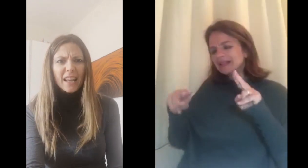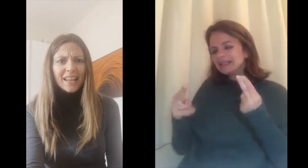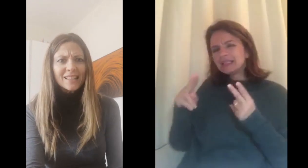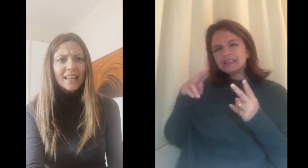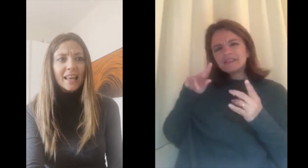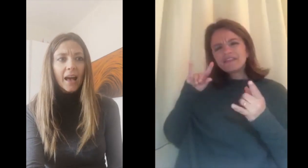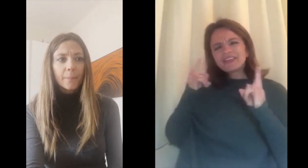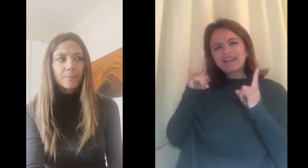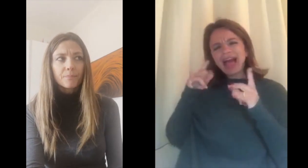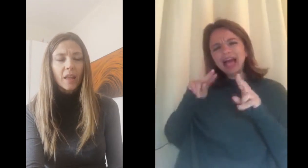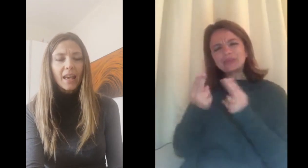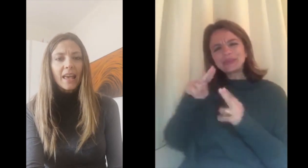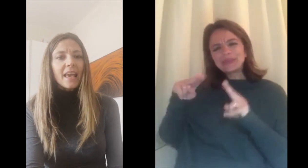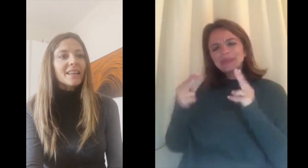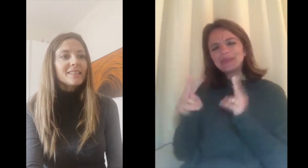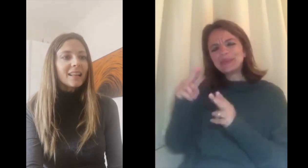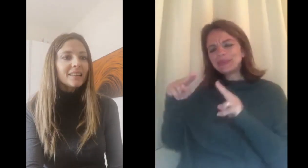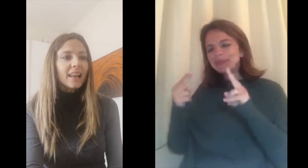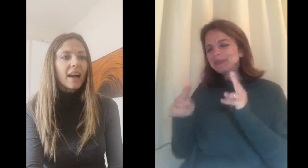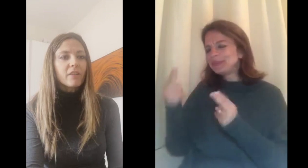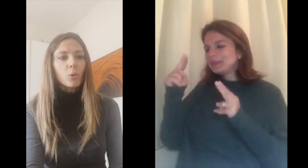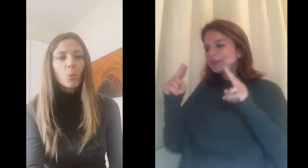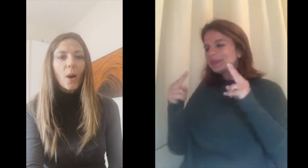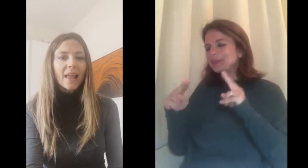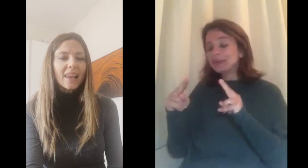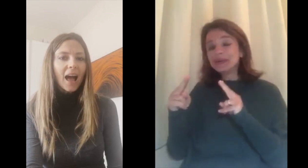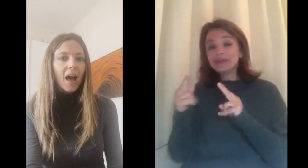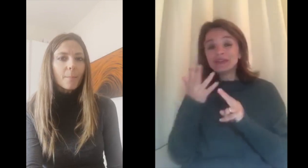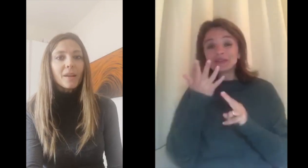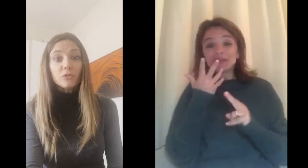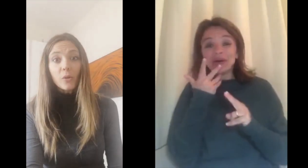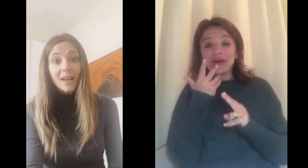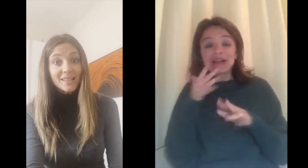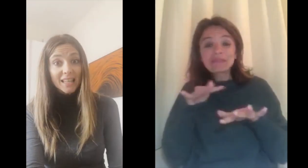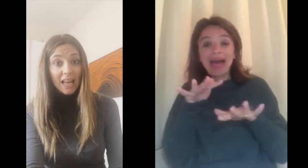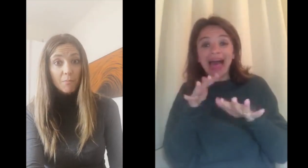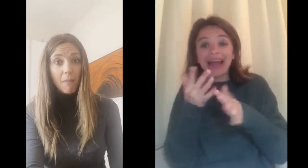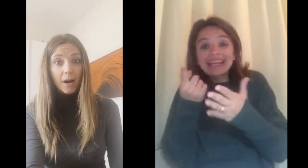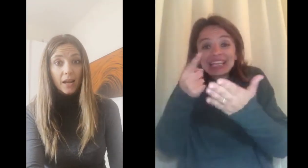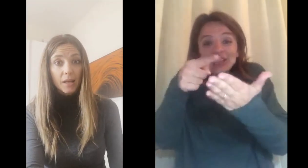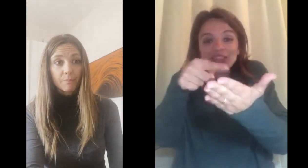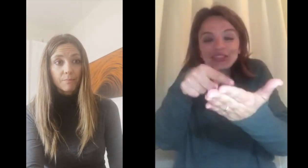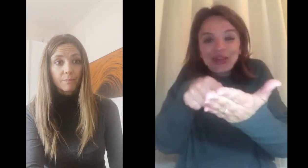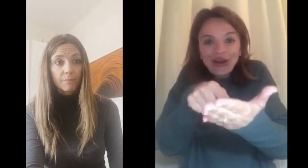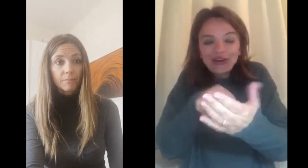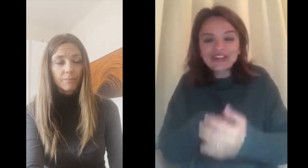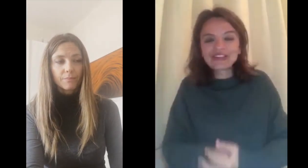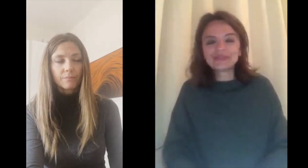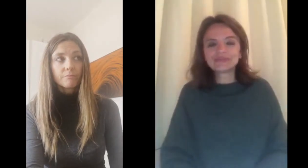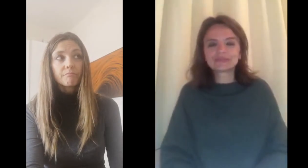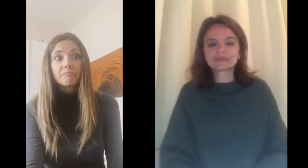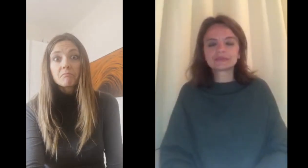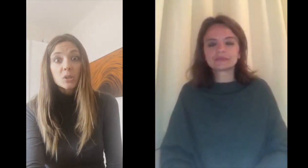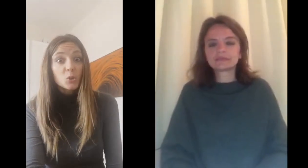da una frenesia e saltellavano qua e là per tornarsene in mare.